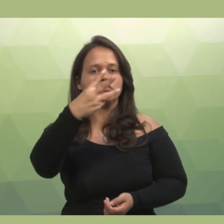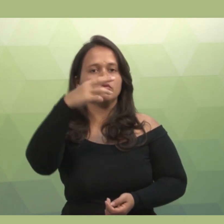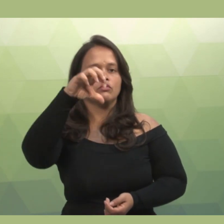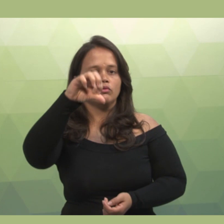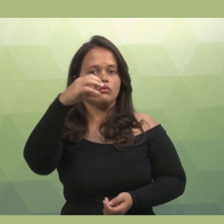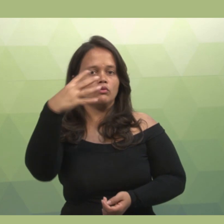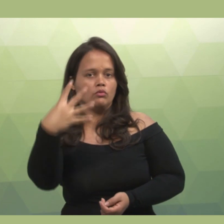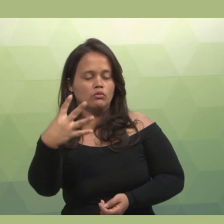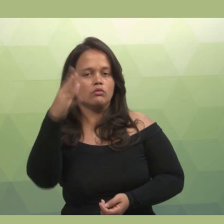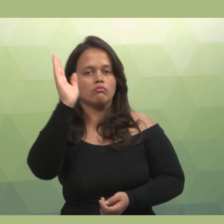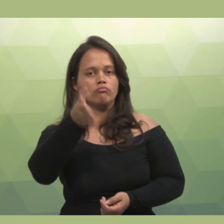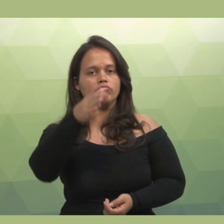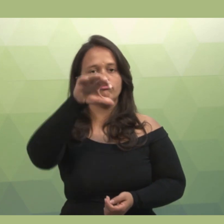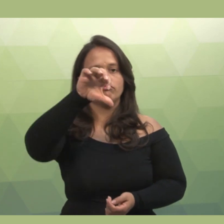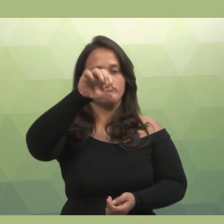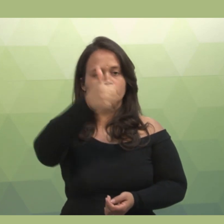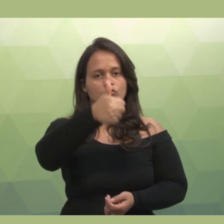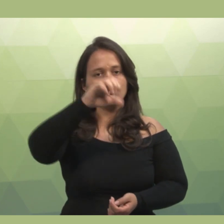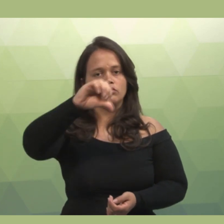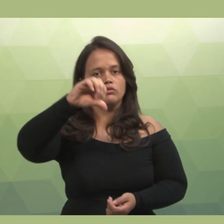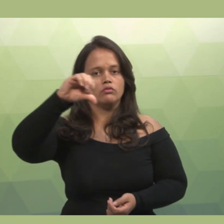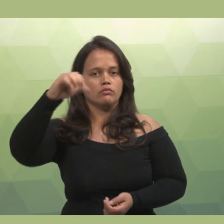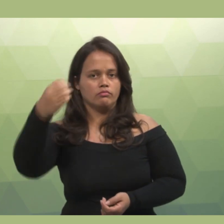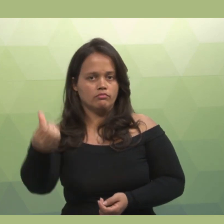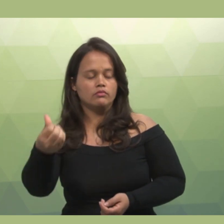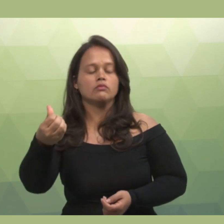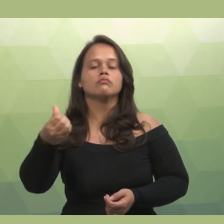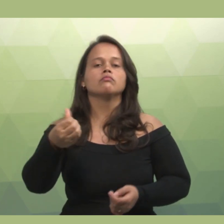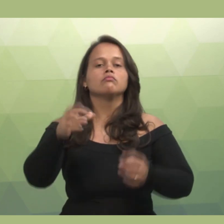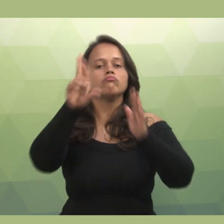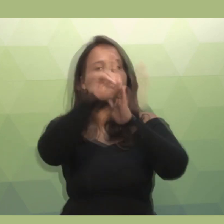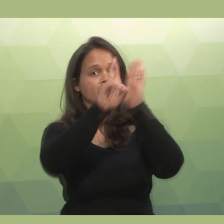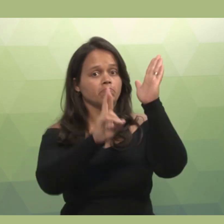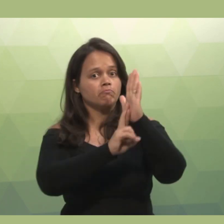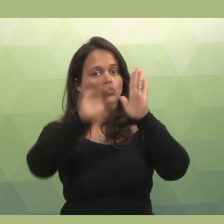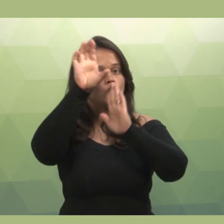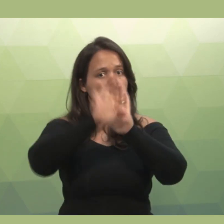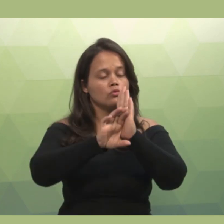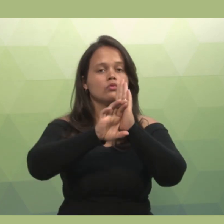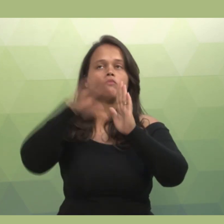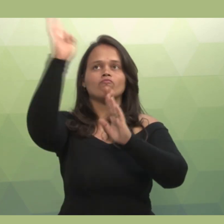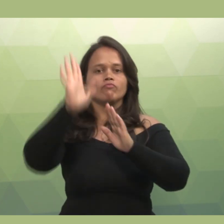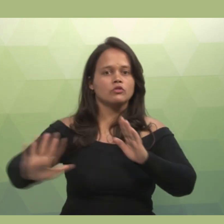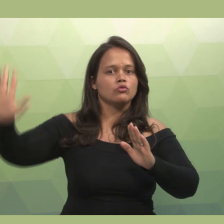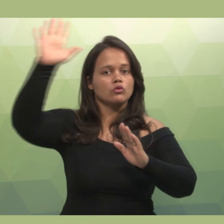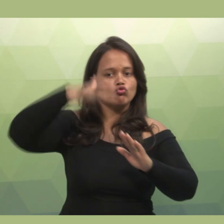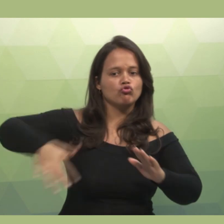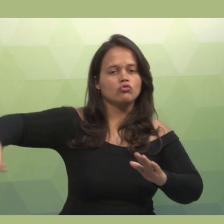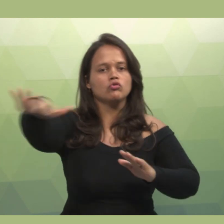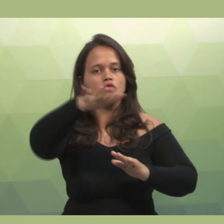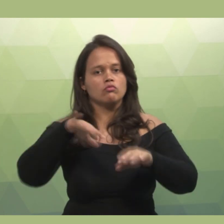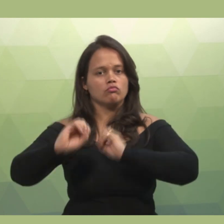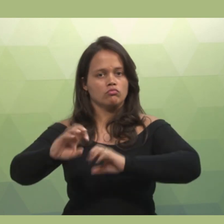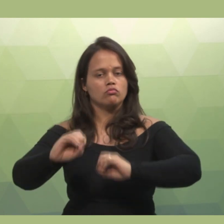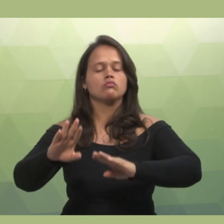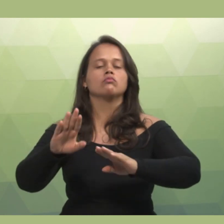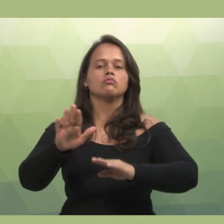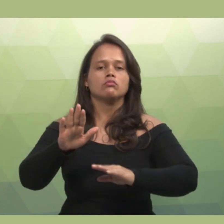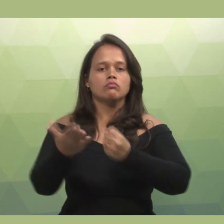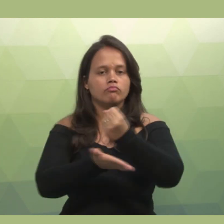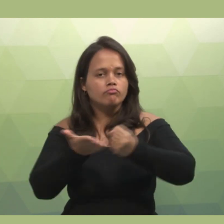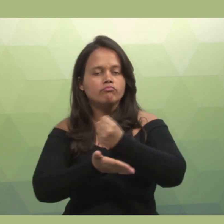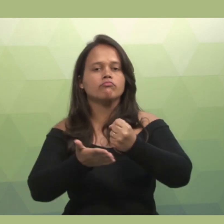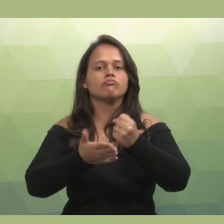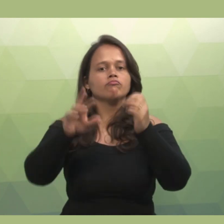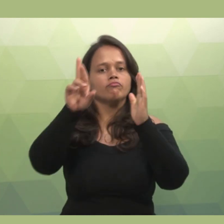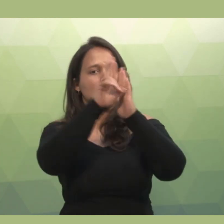Resolução 4 da Câmara de Educação Básica do Conselho Nacional de Educação de 2010 e o Plano Nacional de Educação, que